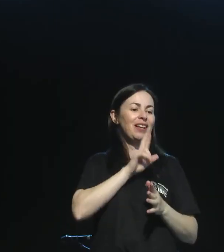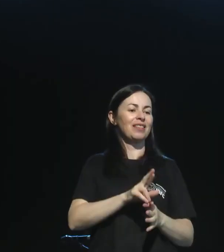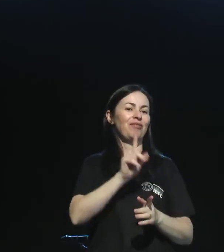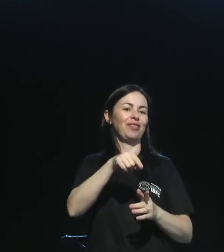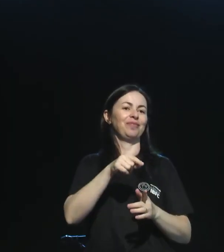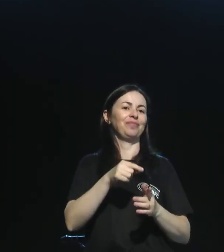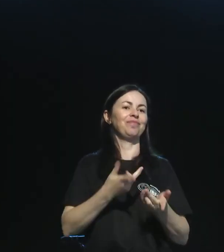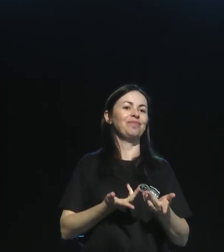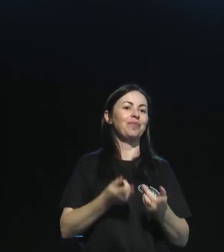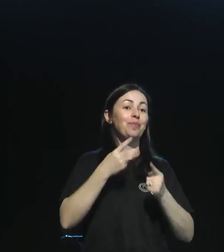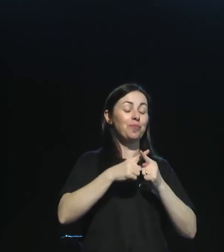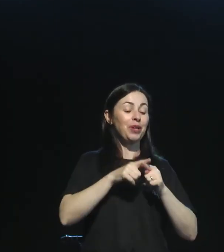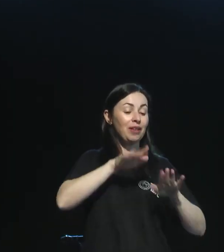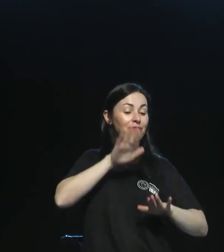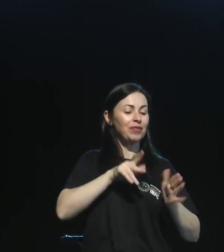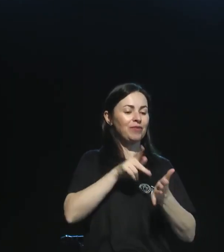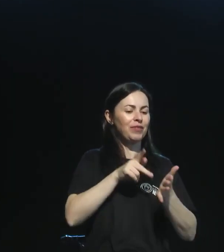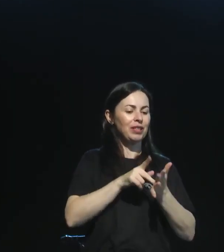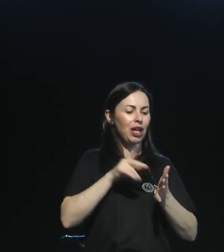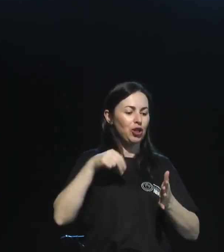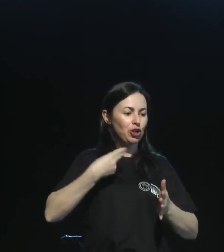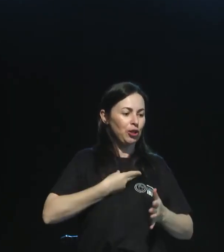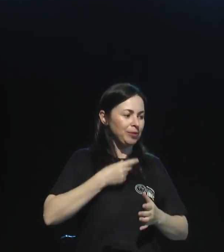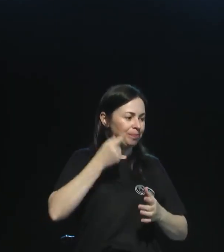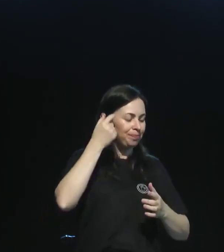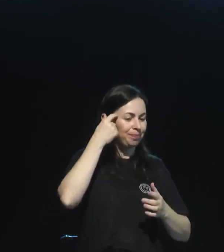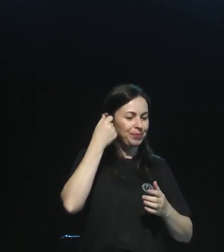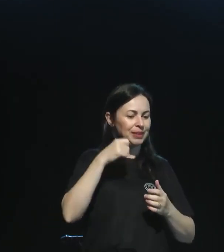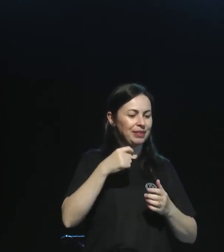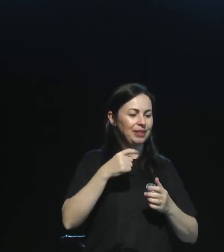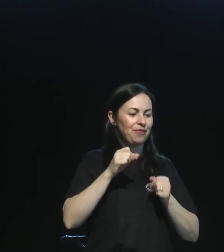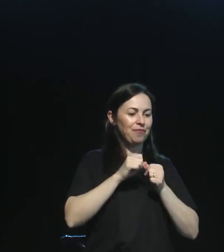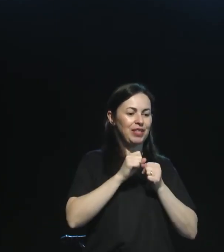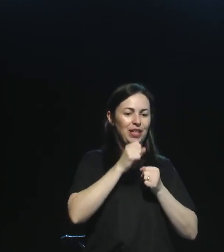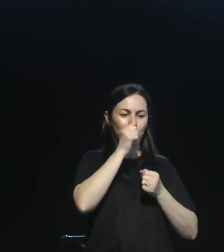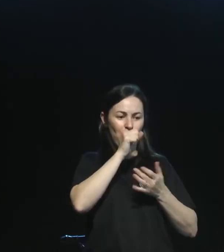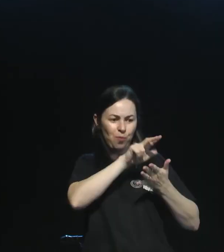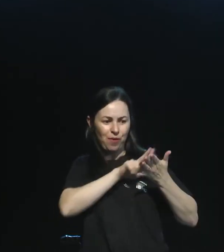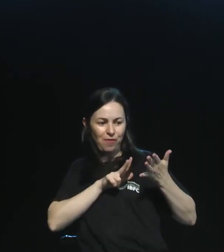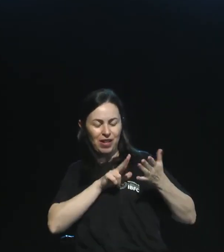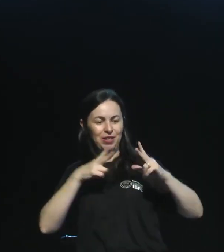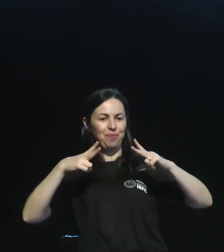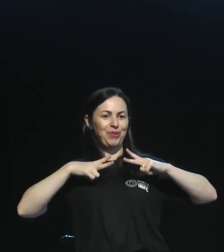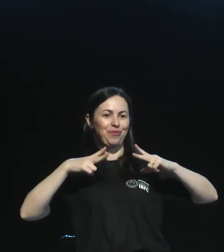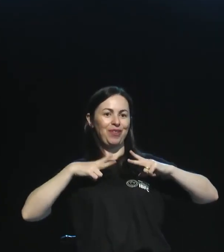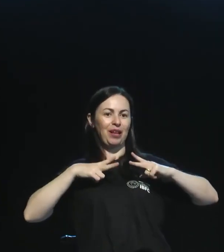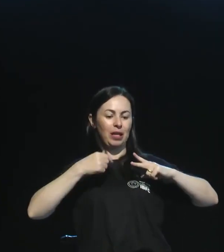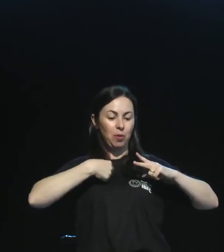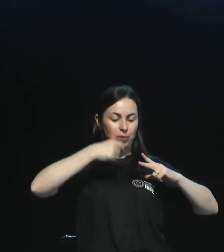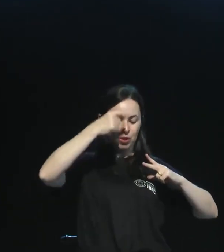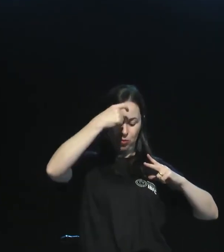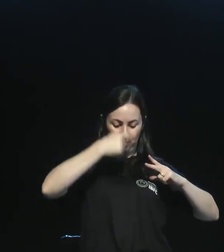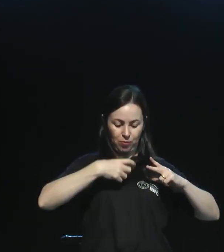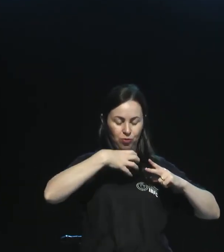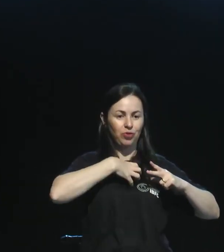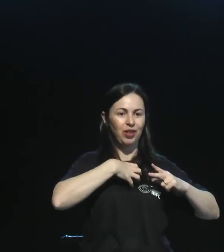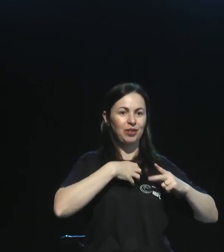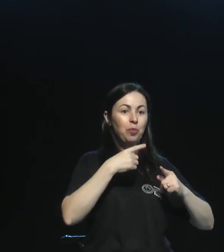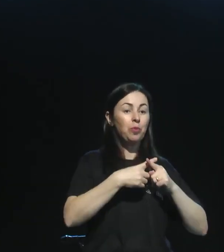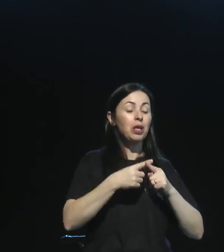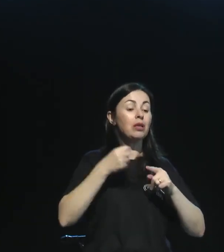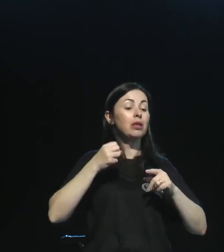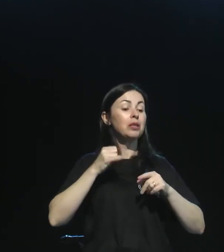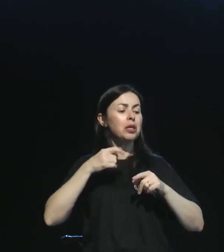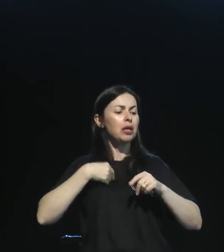Porque a verdade muitas vezes pisa no pé. Se você está vindo a essa igreja, se você vai na igreja um